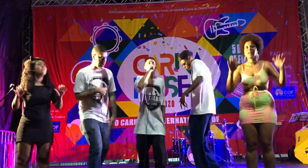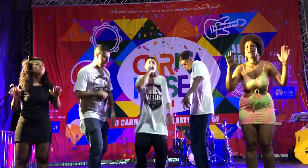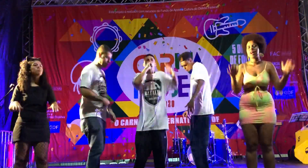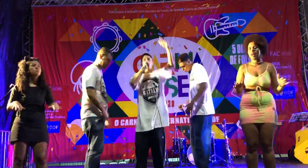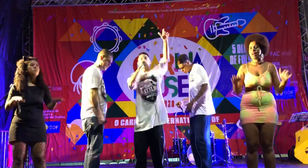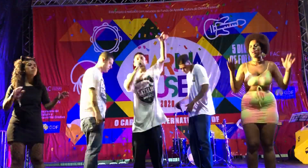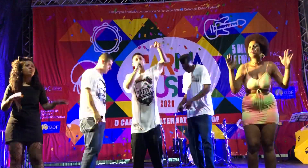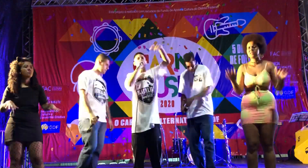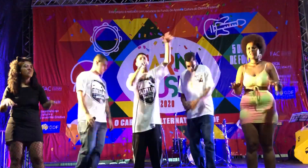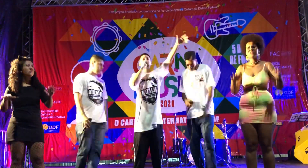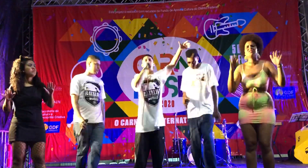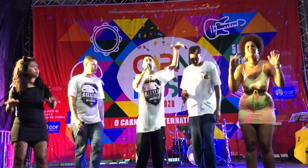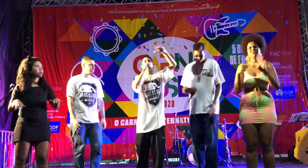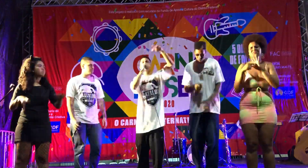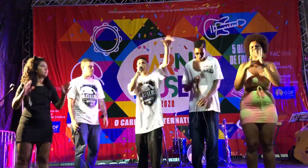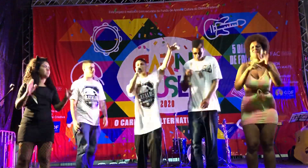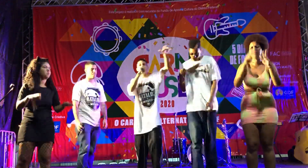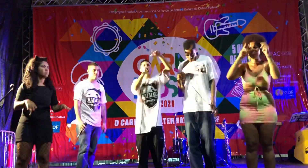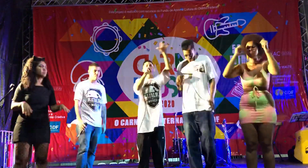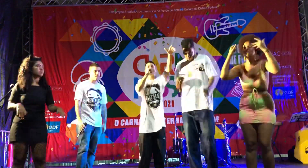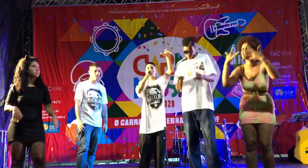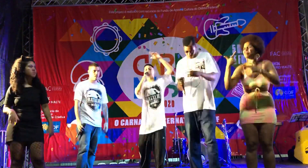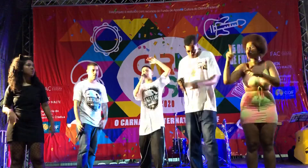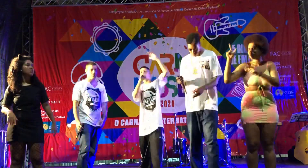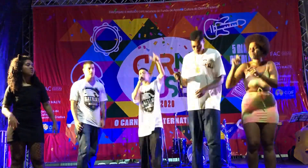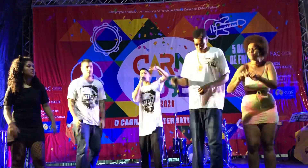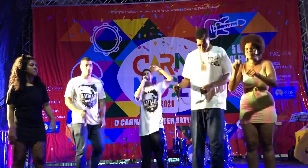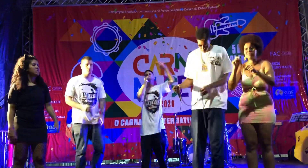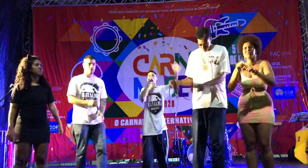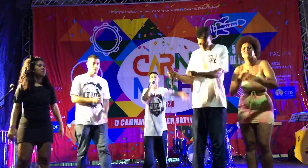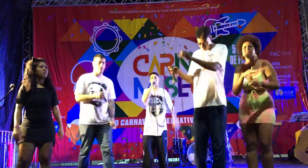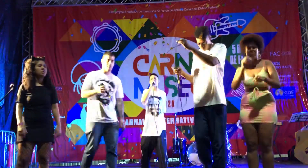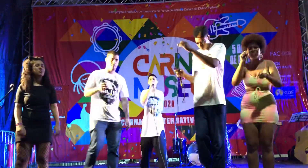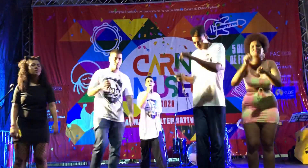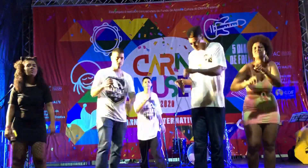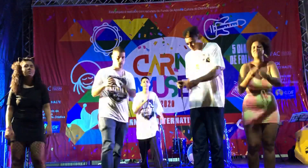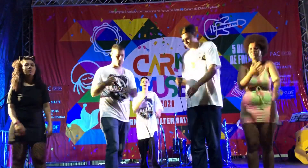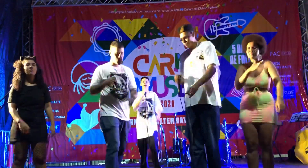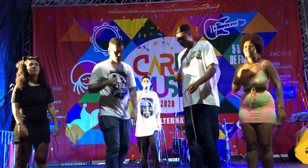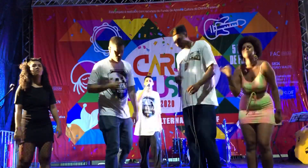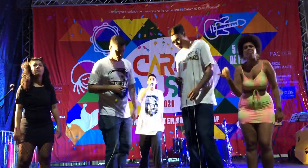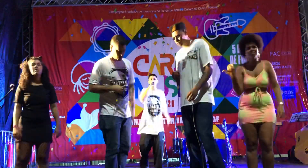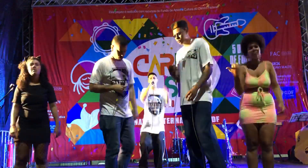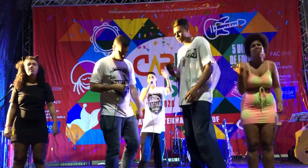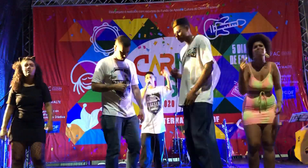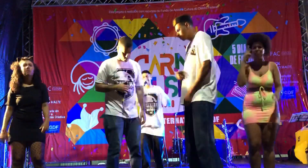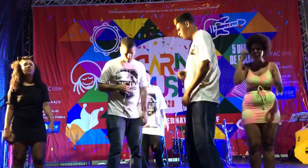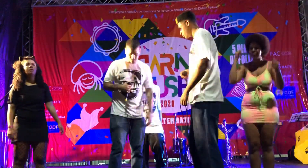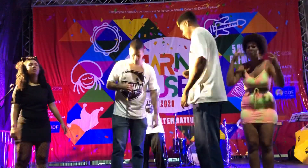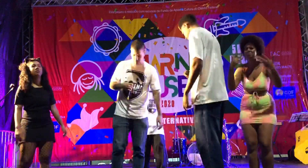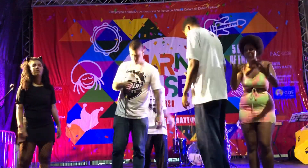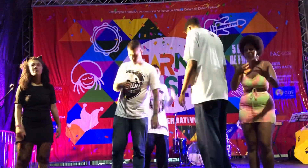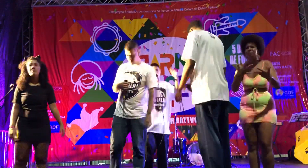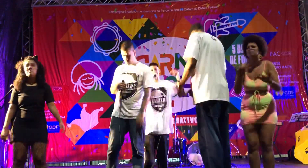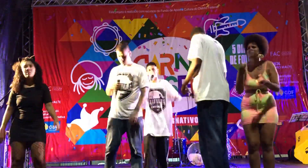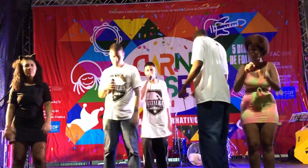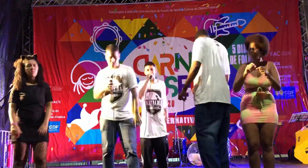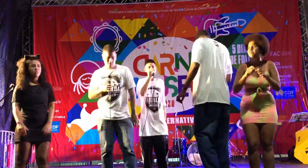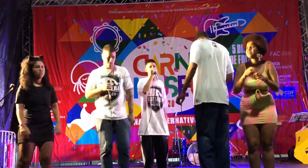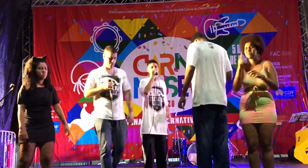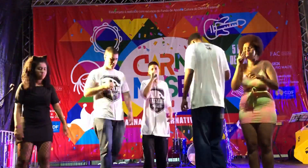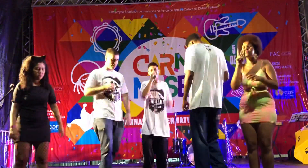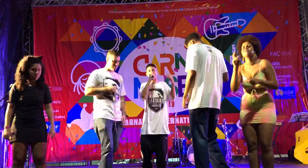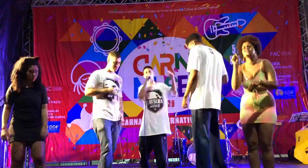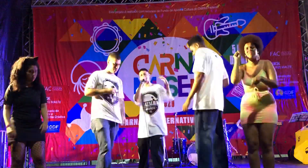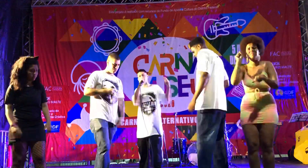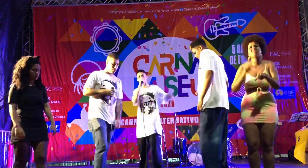ó. Uns vem pra contar história, outros vem só pra fazer. Vai morrer ou vai matar? Uns vem pra fazer história e outros faz